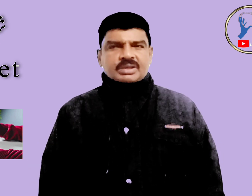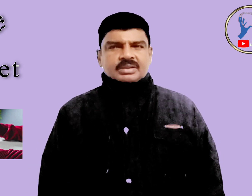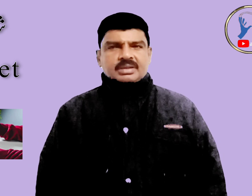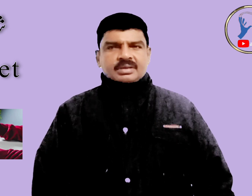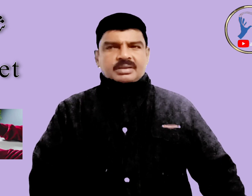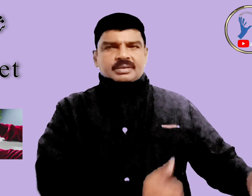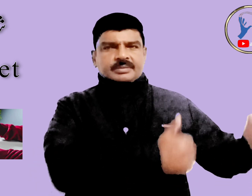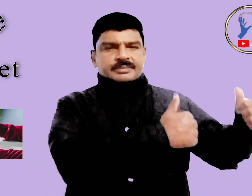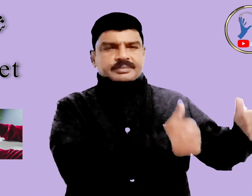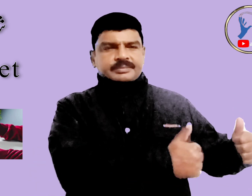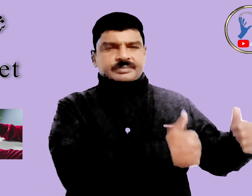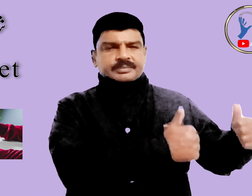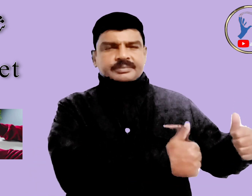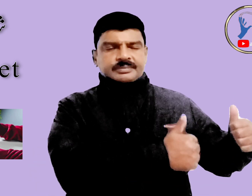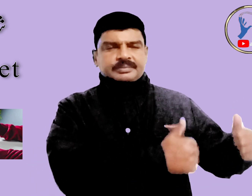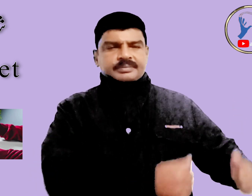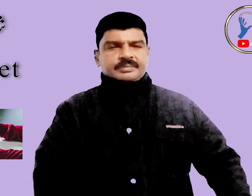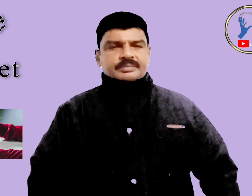शर्त लगाना,